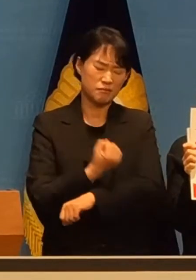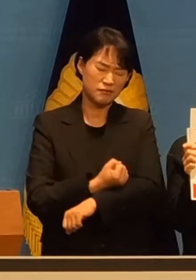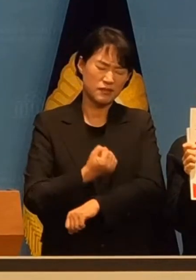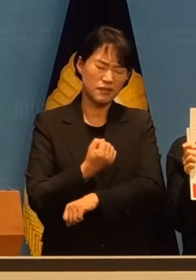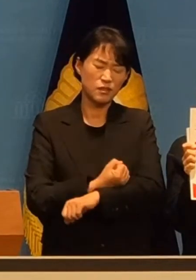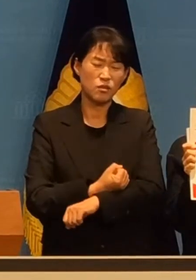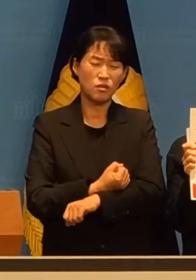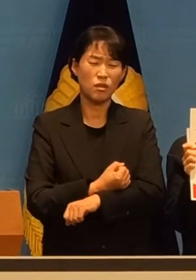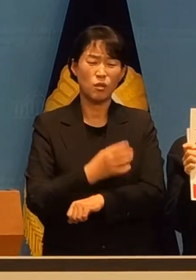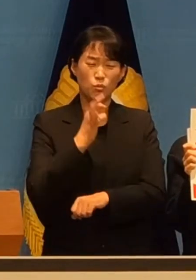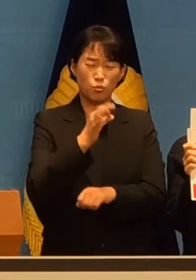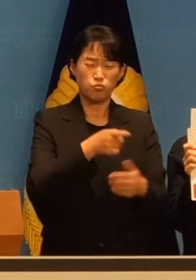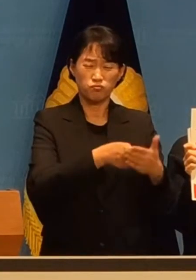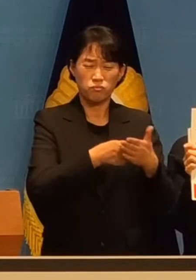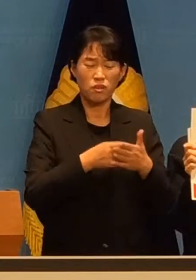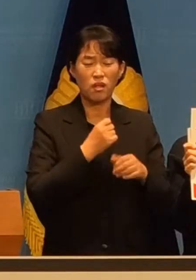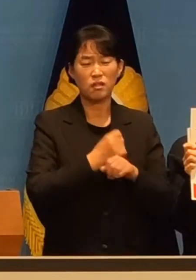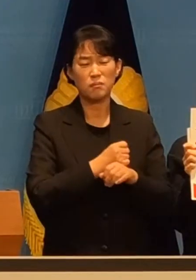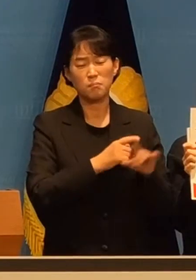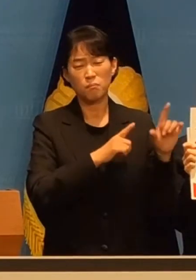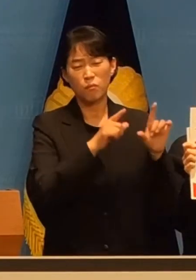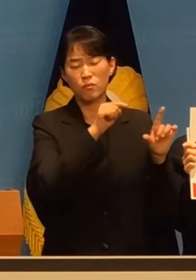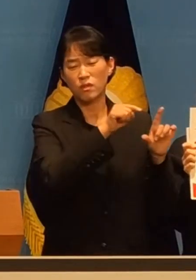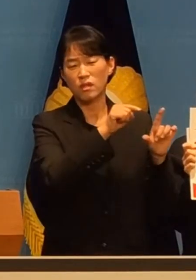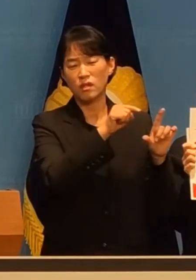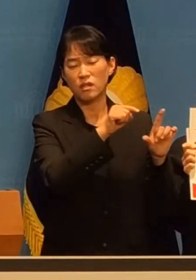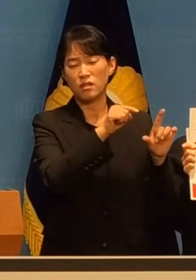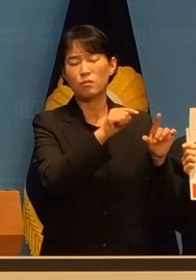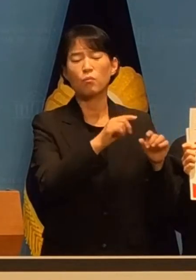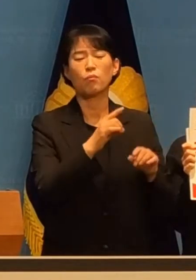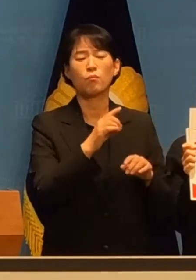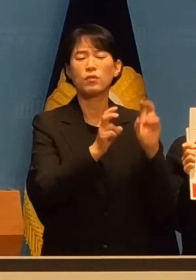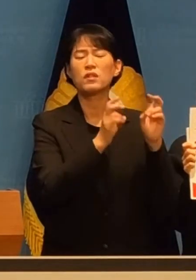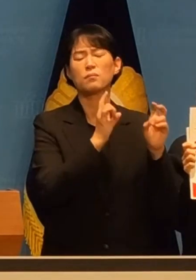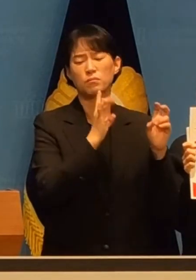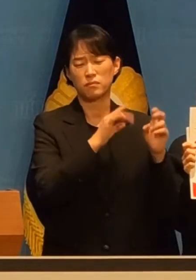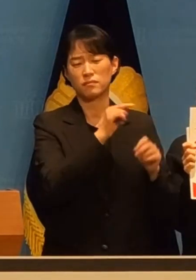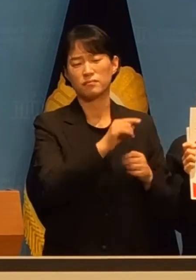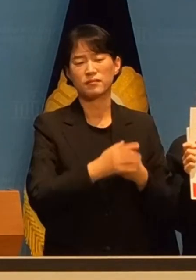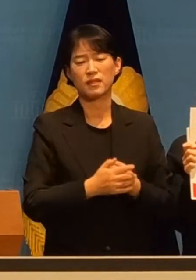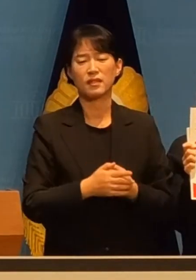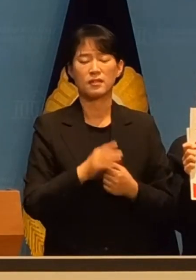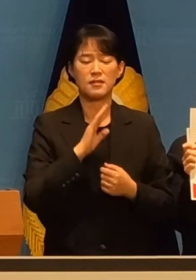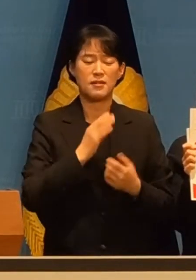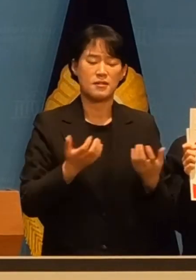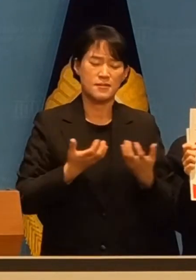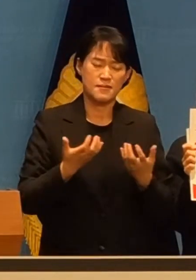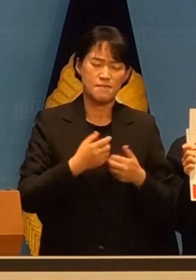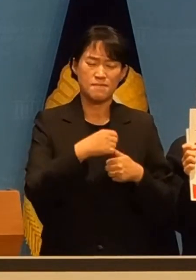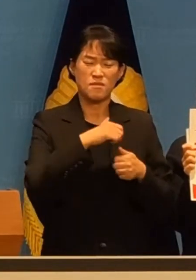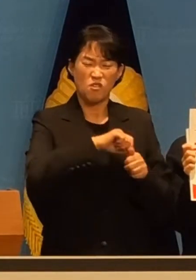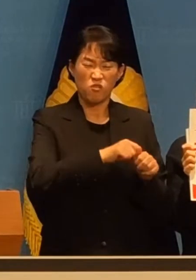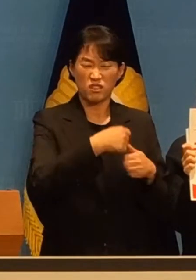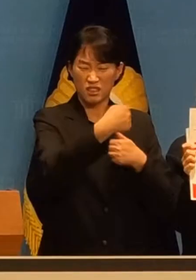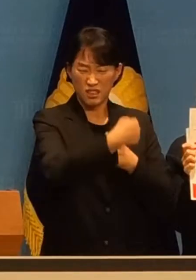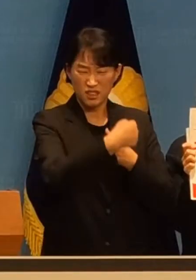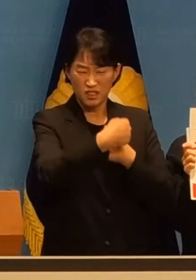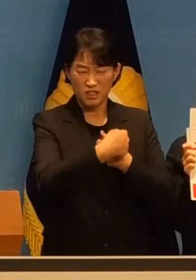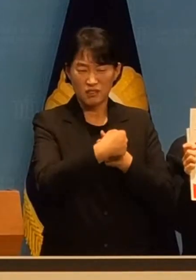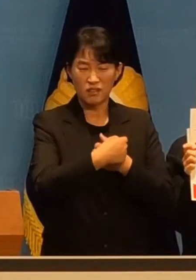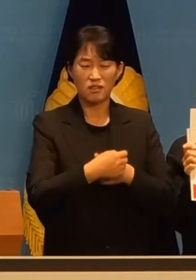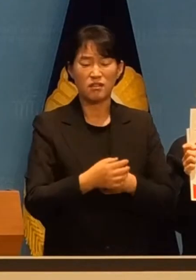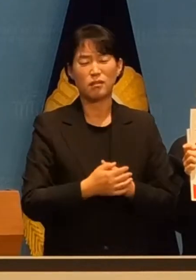줄이는 잔혹한 비즈니스 모델을 갖고 있는 회사일 뿐입니다. 살인적인 노동 강요, 끝없이 늘어나는